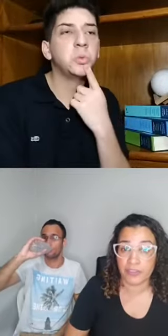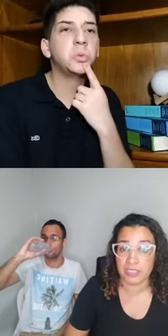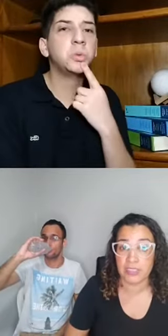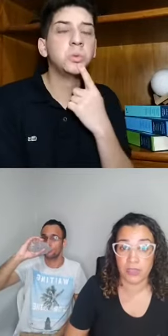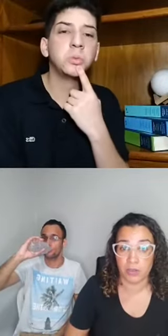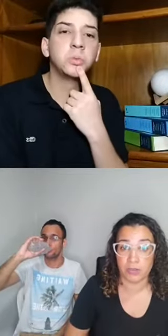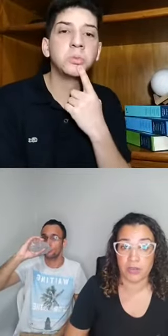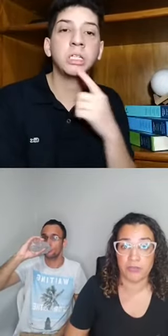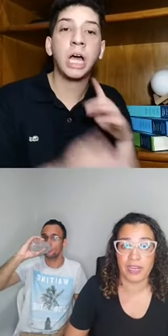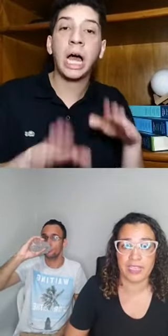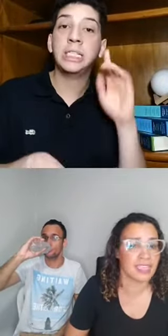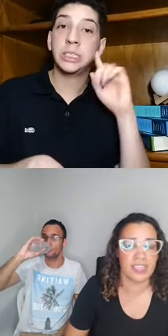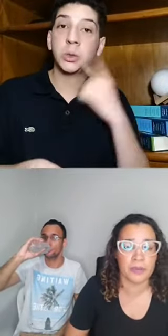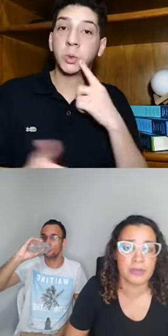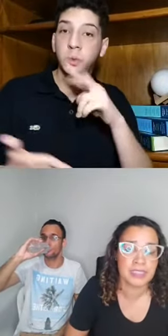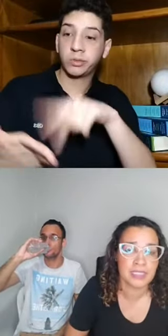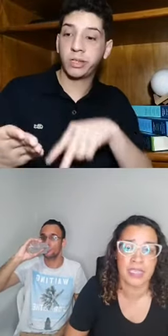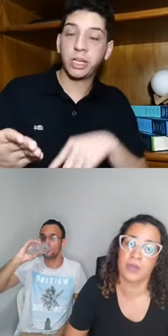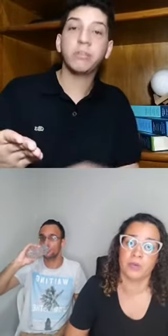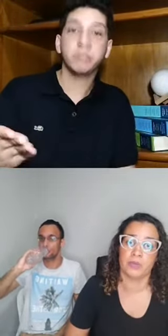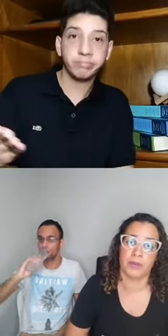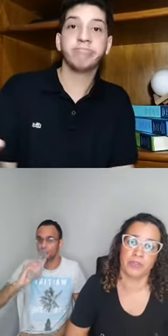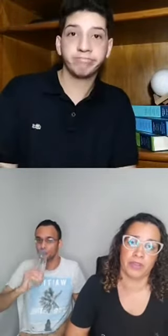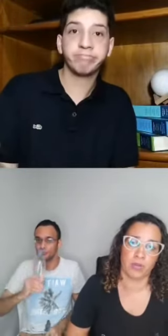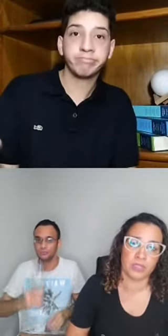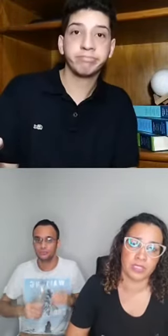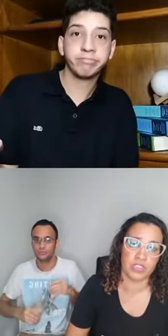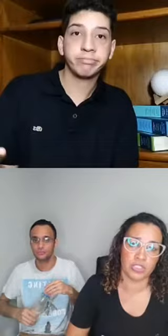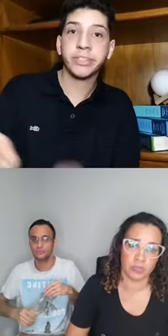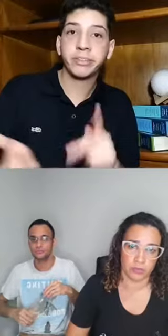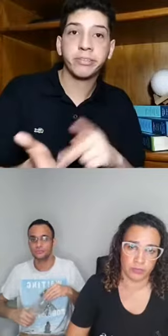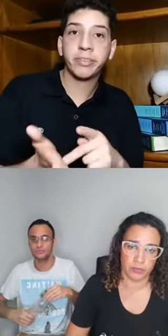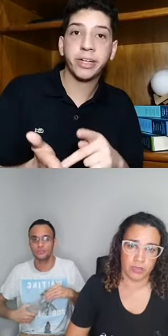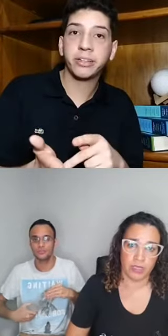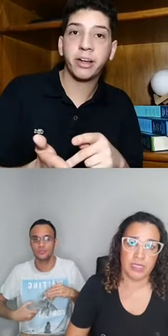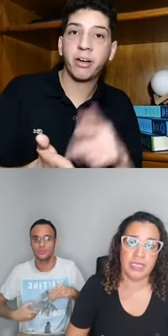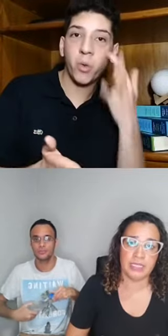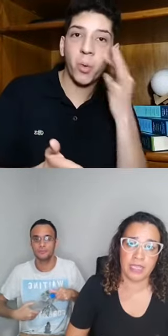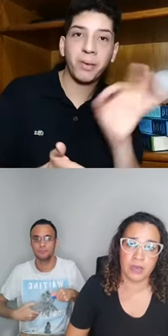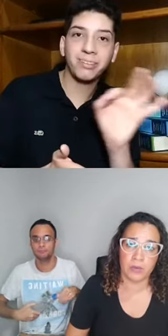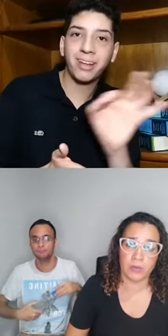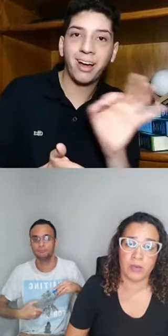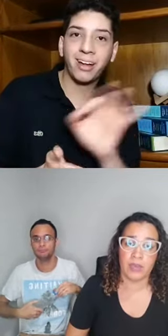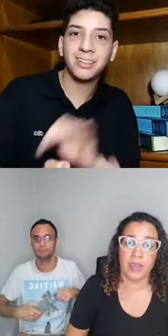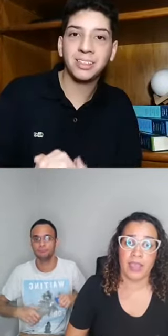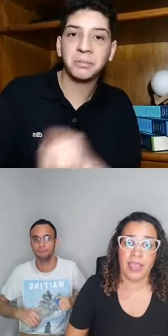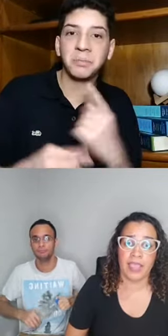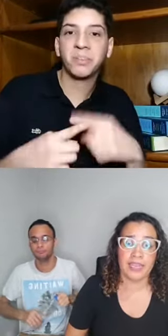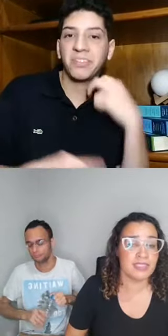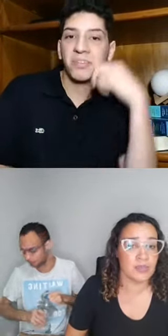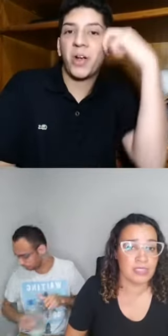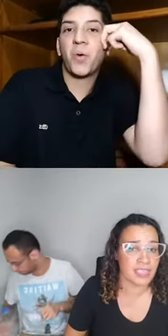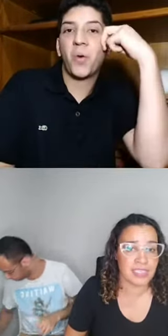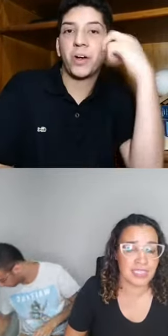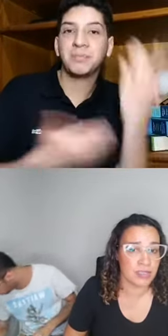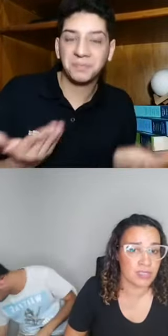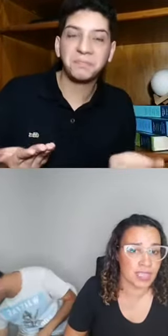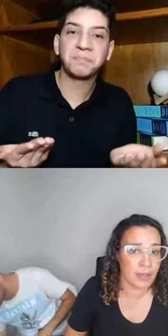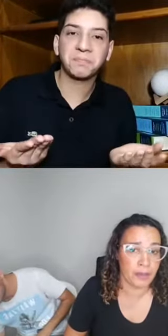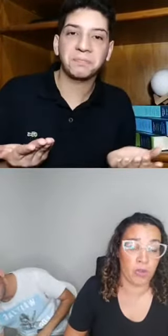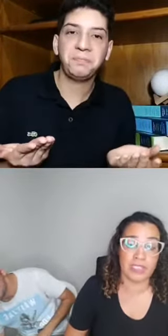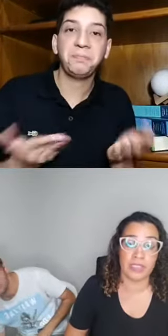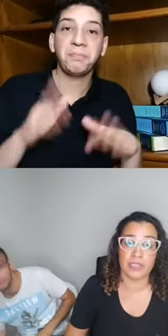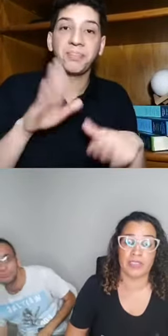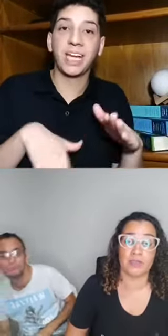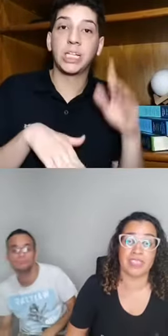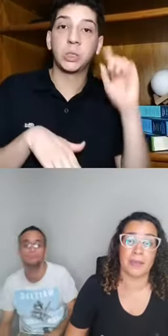que lê e faz assim, ó, fala que entendeu, mas não entendeu, para não ficar constrangido. Então, eles não, às vezes eles não